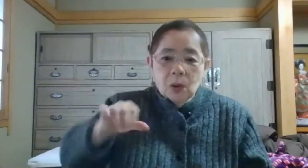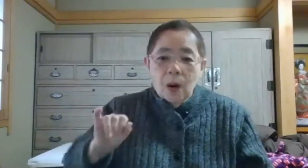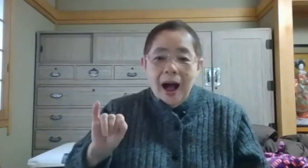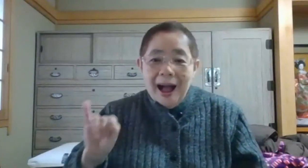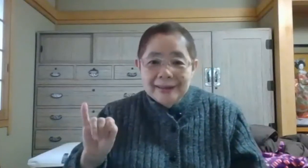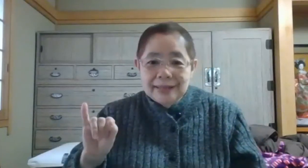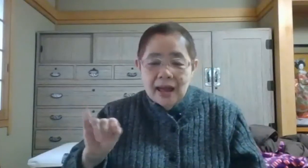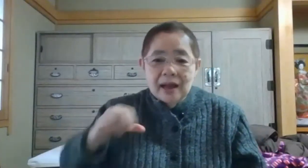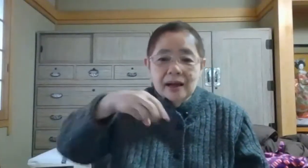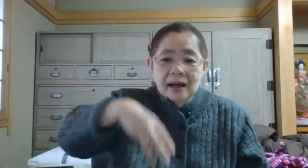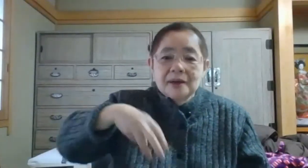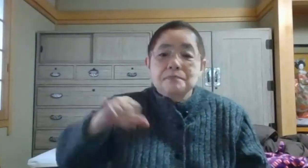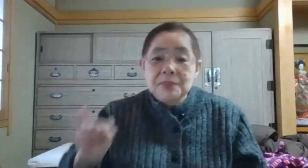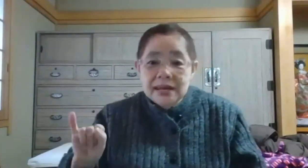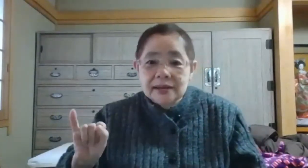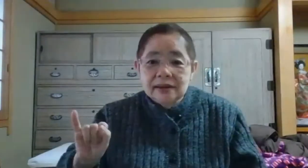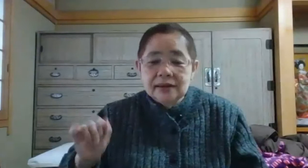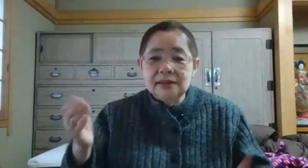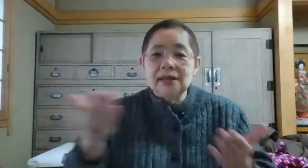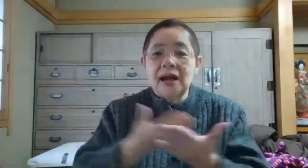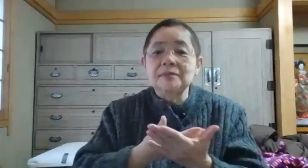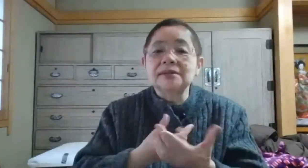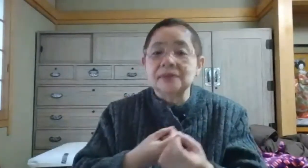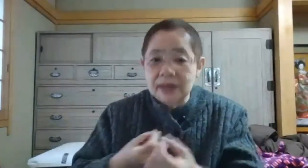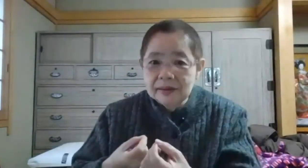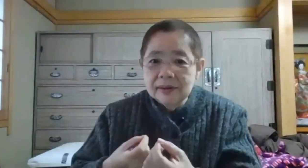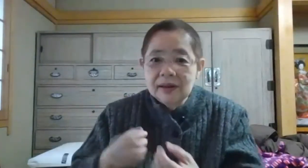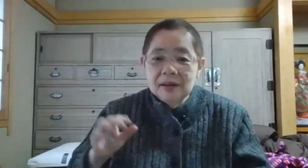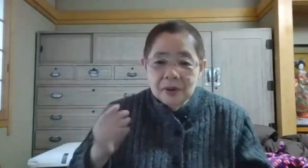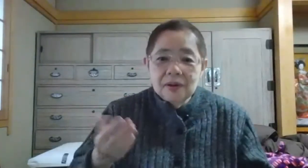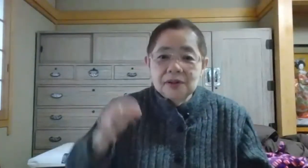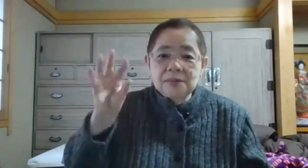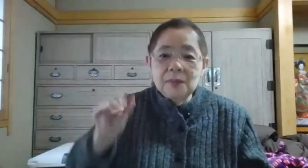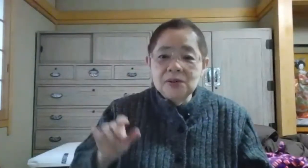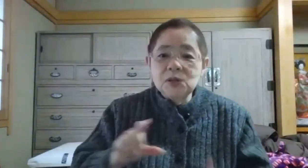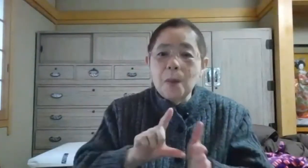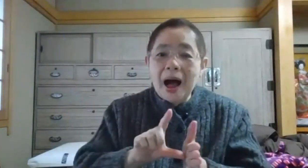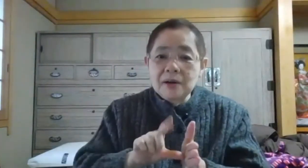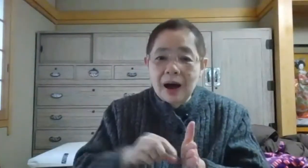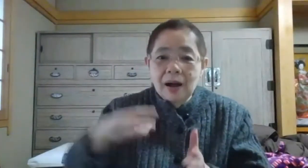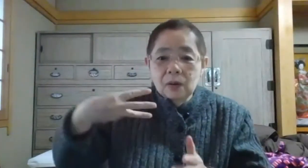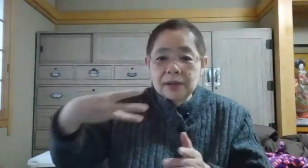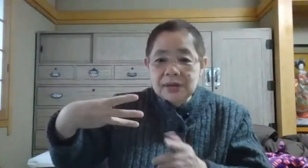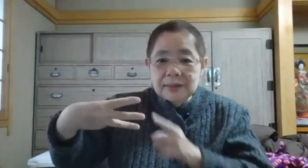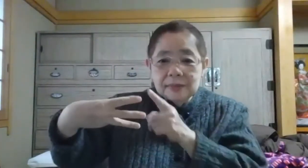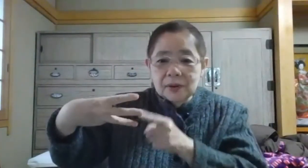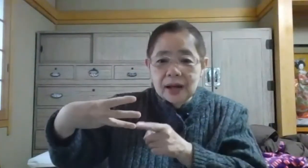Iでミになりますよねでも指文字の場合はこれミこれ